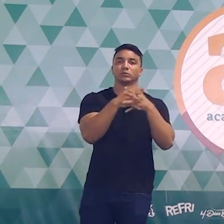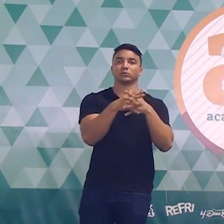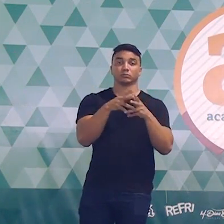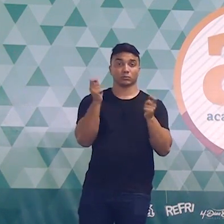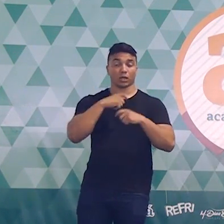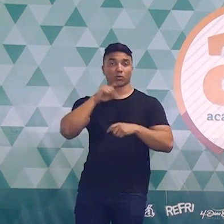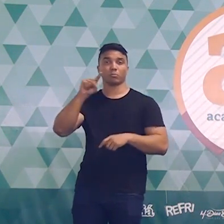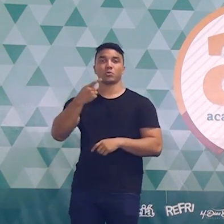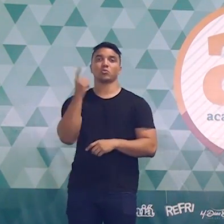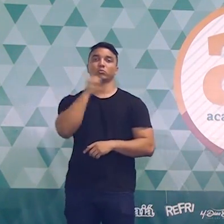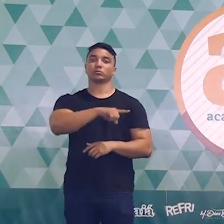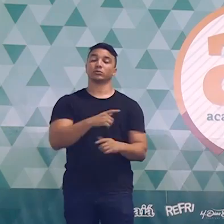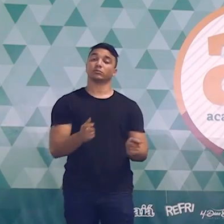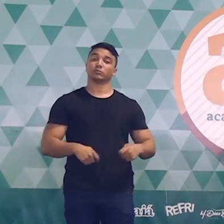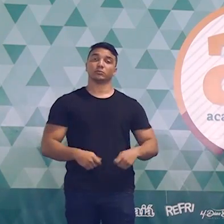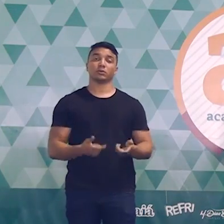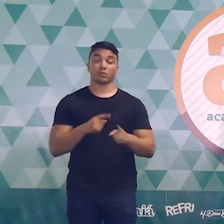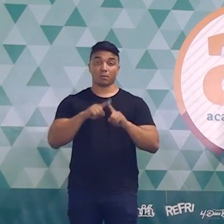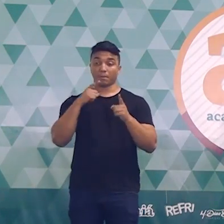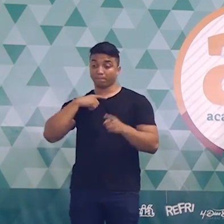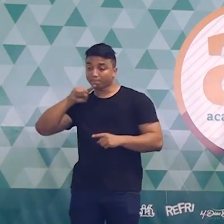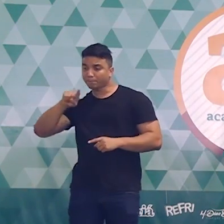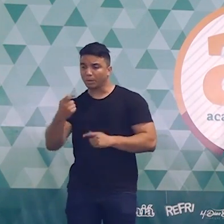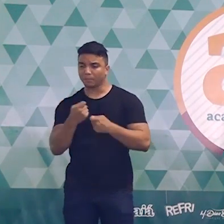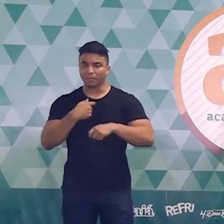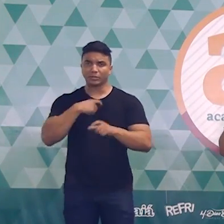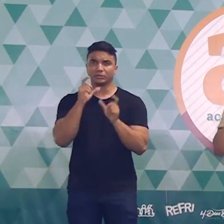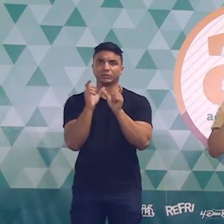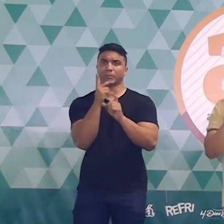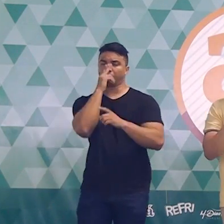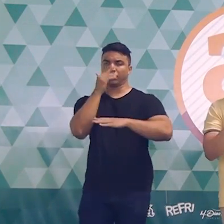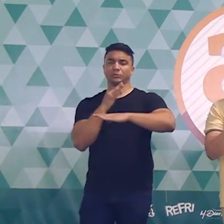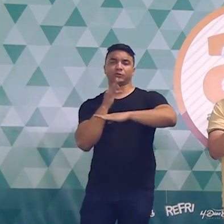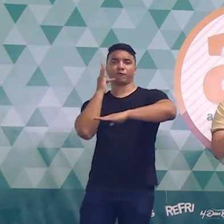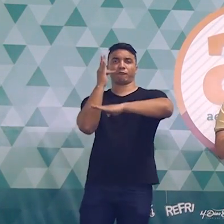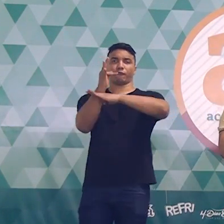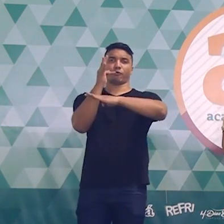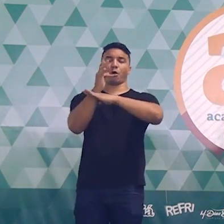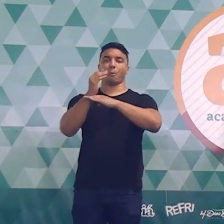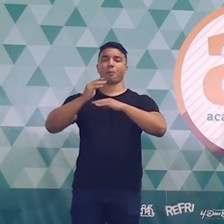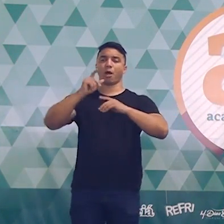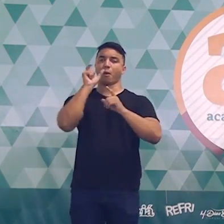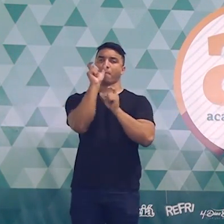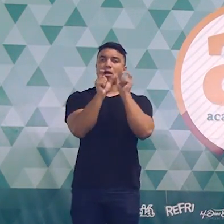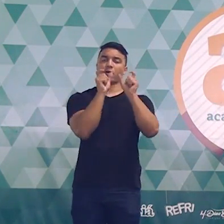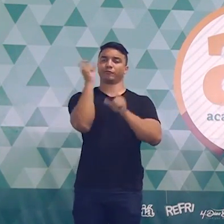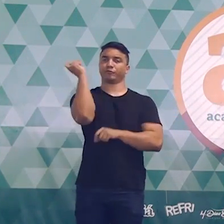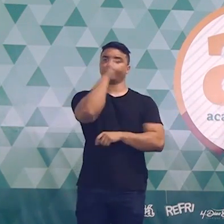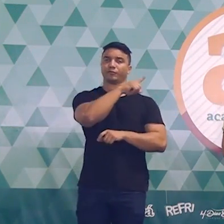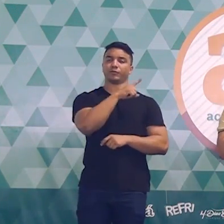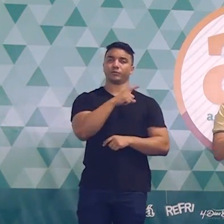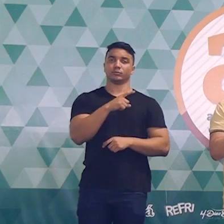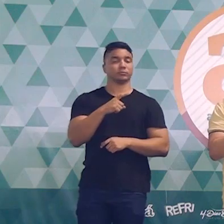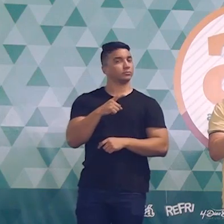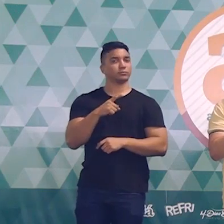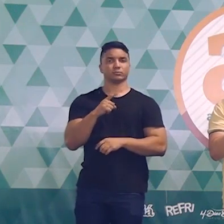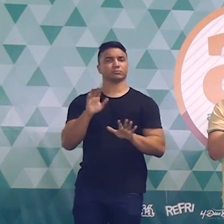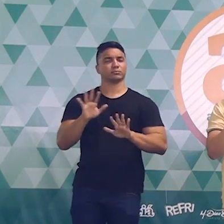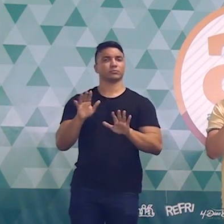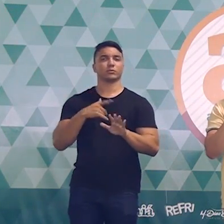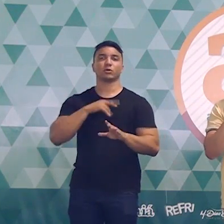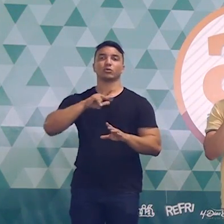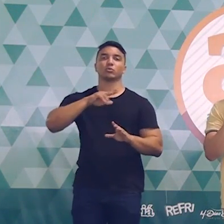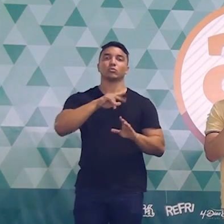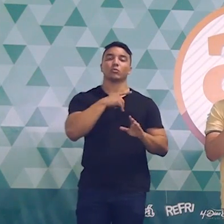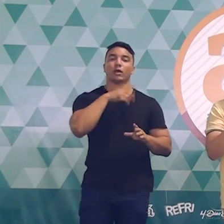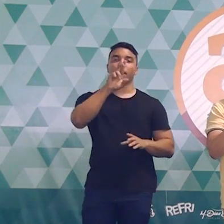1000. Para tirar 1000 eu tenho que ter um vocabulário rebuscado, com palavras difíceis? Não, não tem essa regra não. Não é concurso